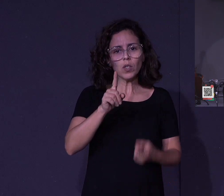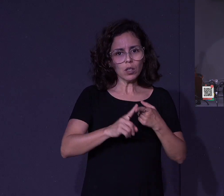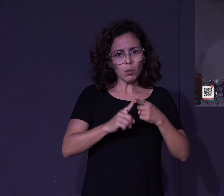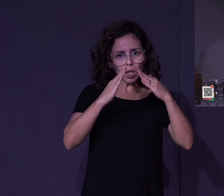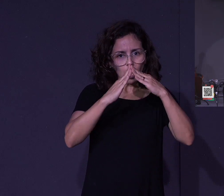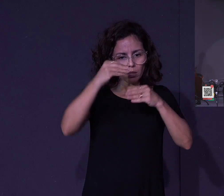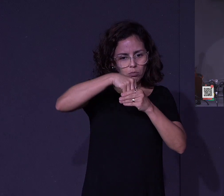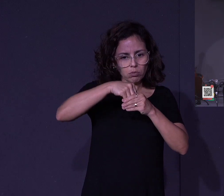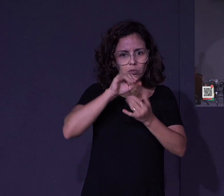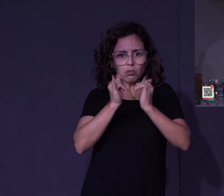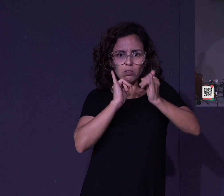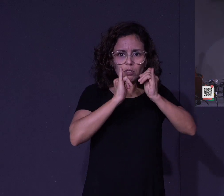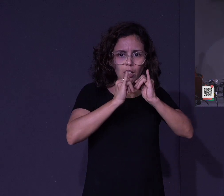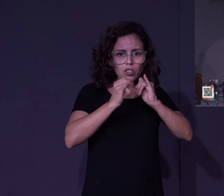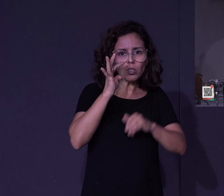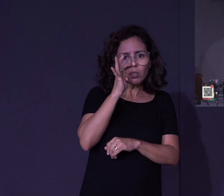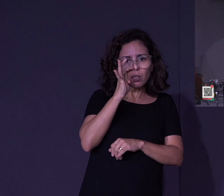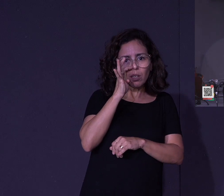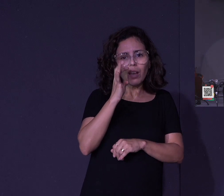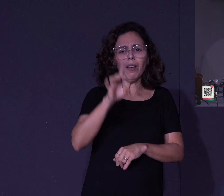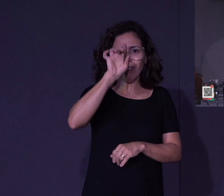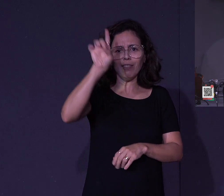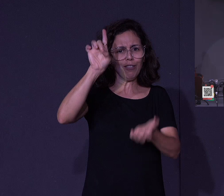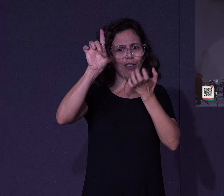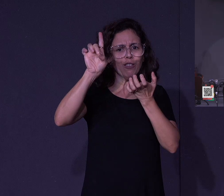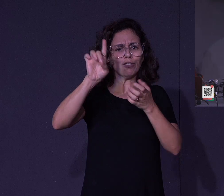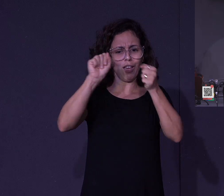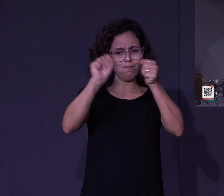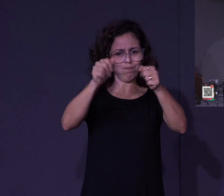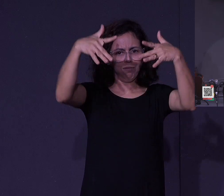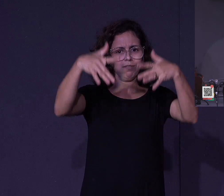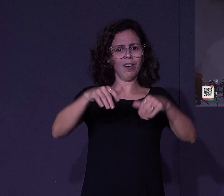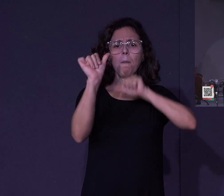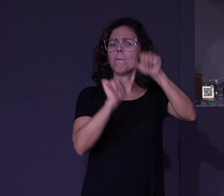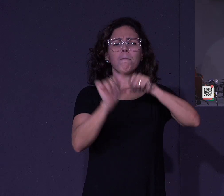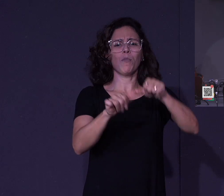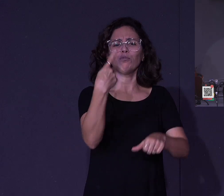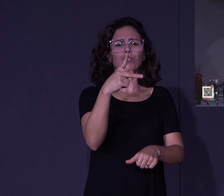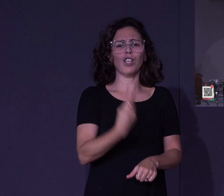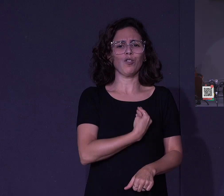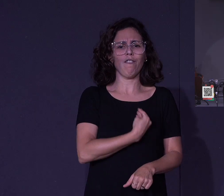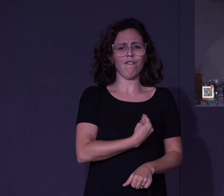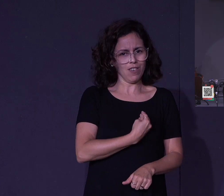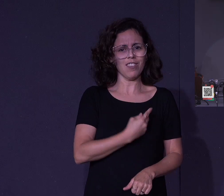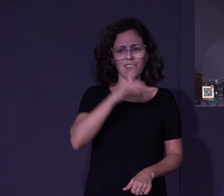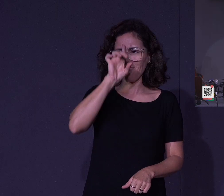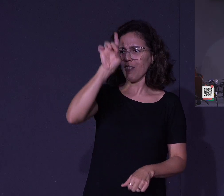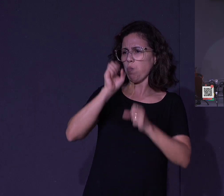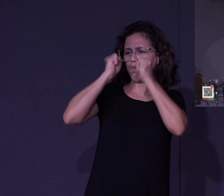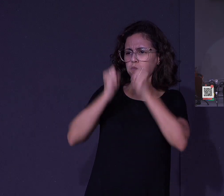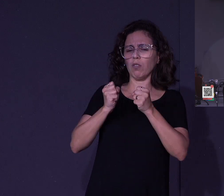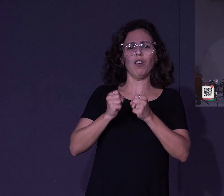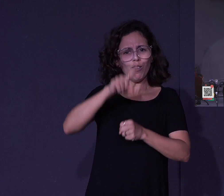esse objetivo no cronograma dele. Ele quer mudar a tua vida, ele quer mudar a tua história. Ele é poderoso para fazer novas todas